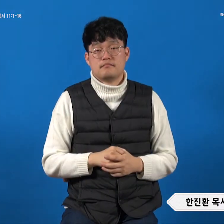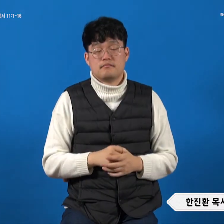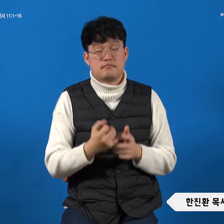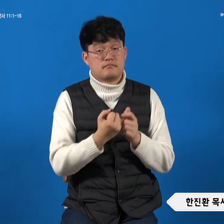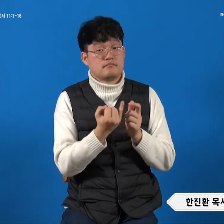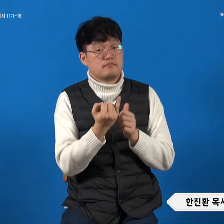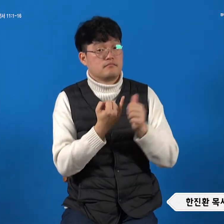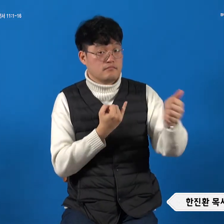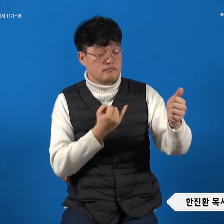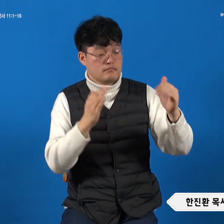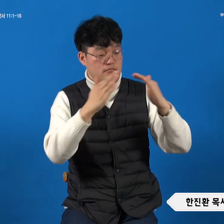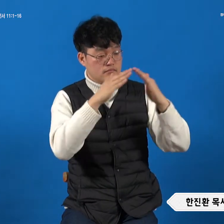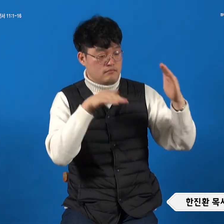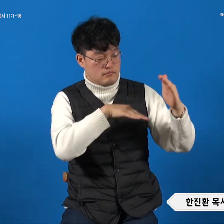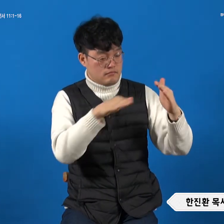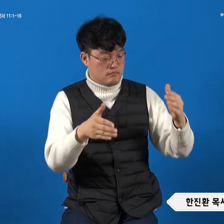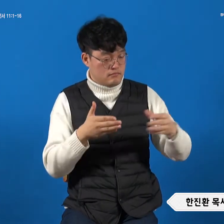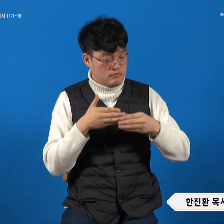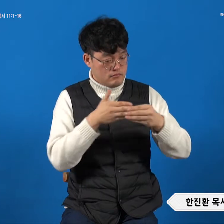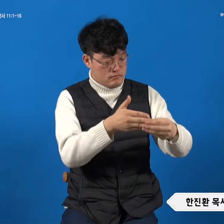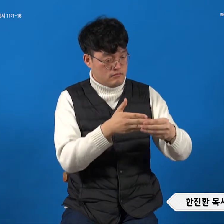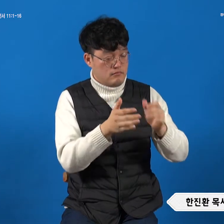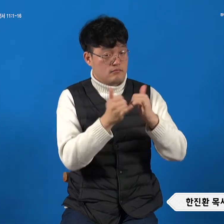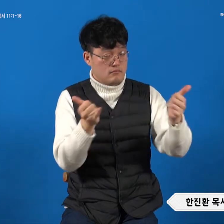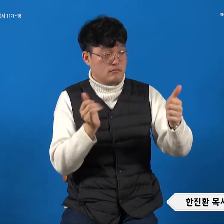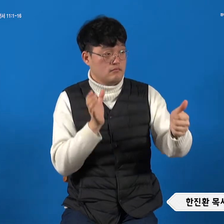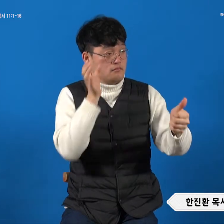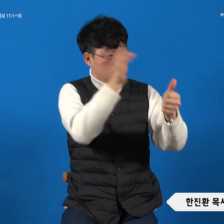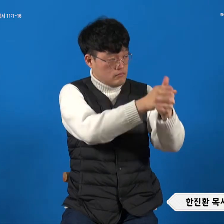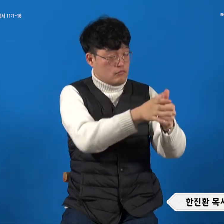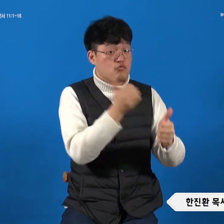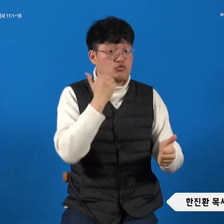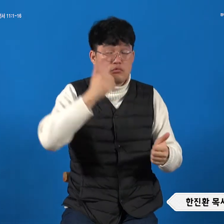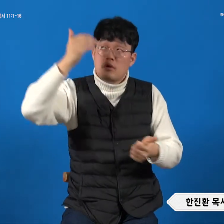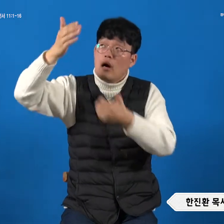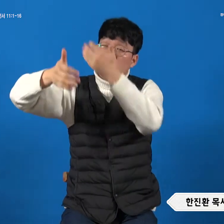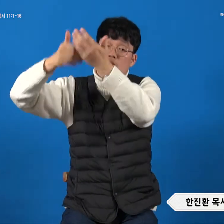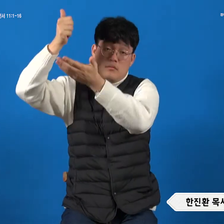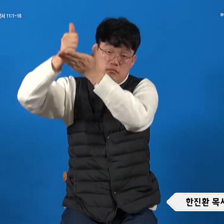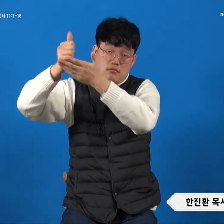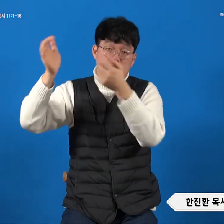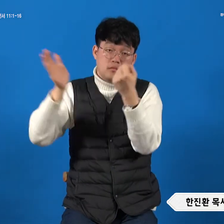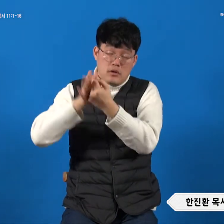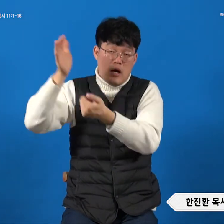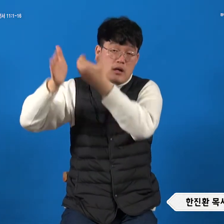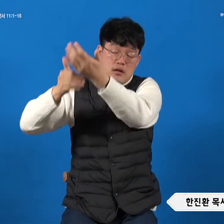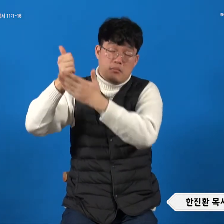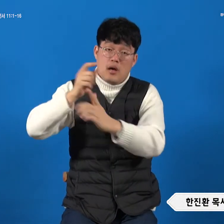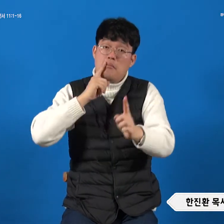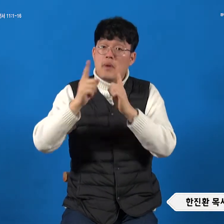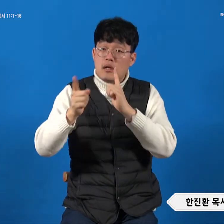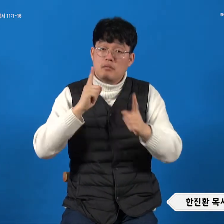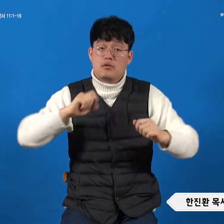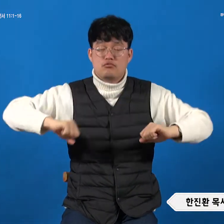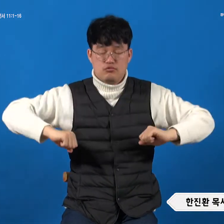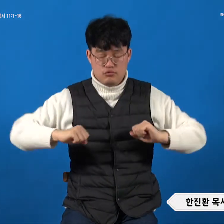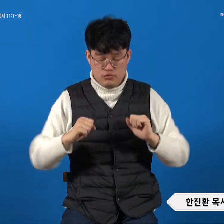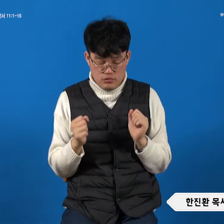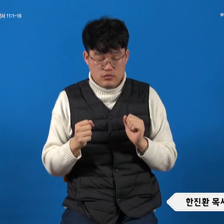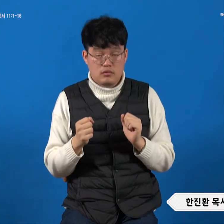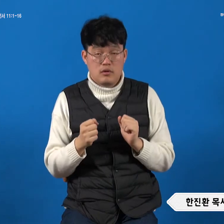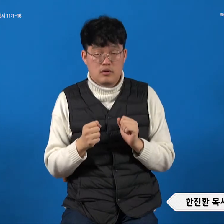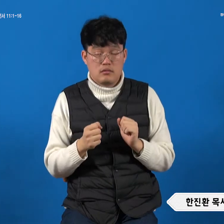없습니다. 남편을 가정의 리더로 세운 분은 하나님이십니다. 그러니까 하나님의